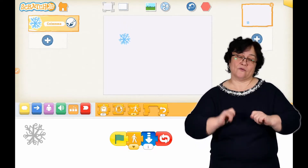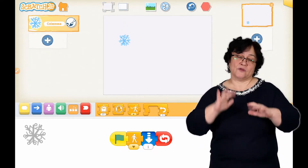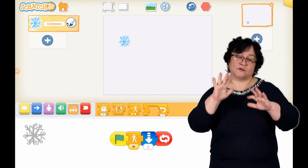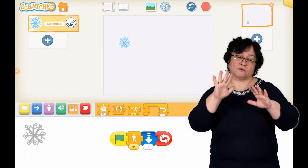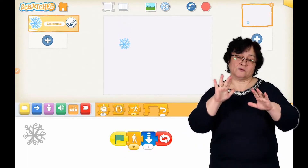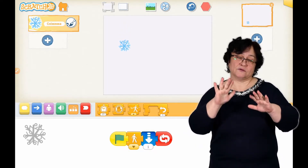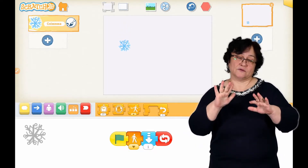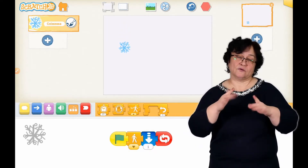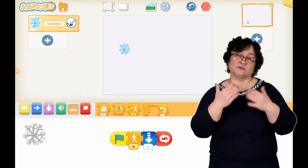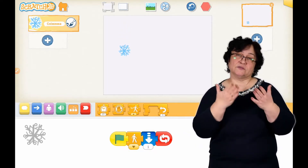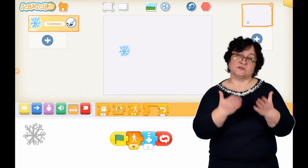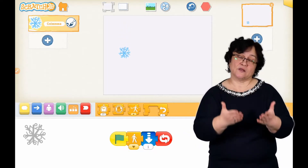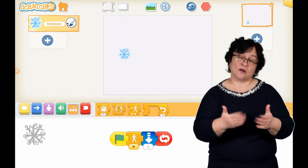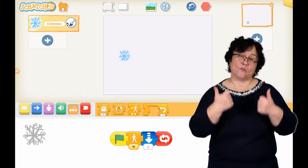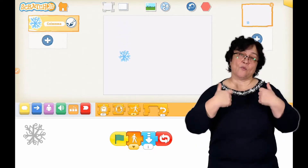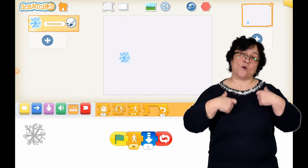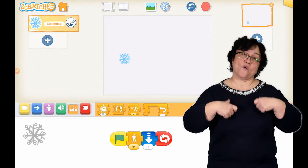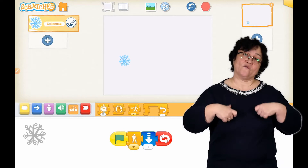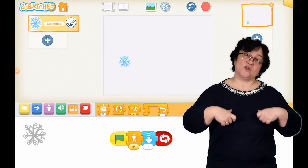сніг. Ось так,